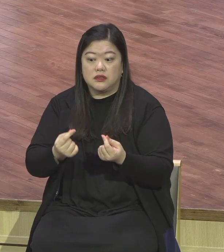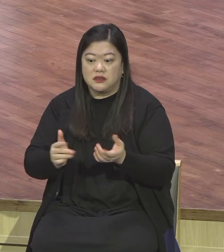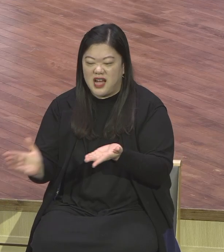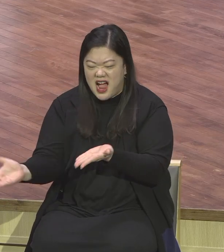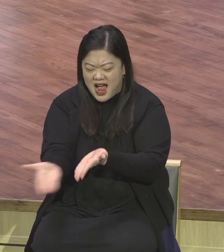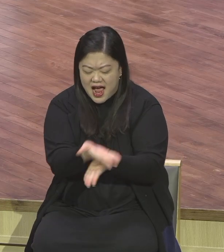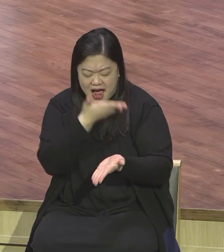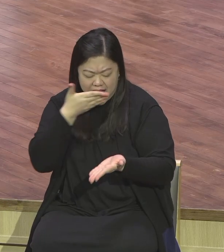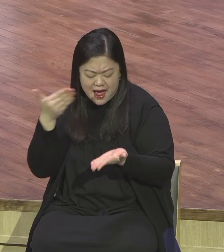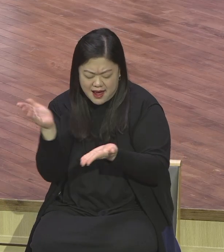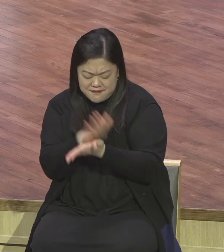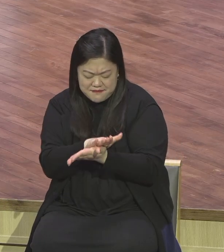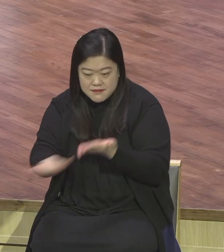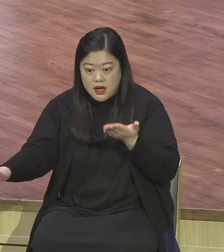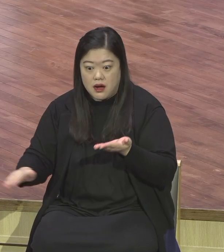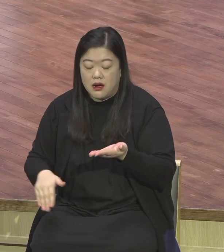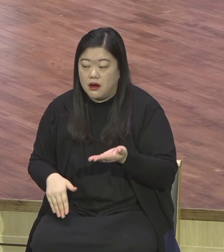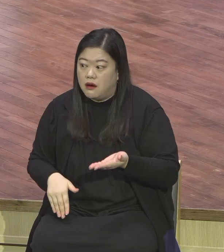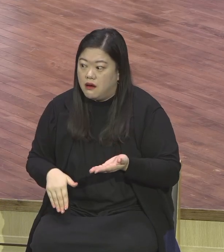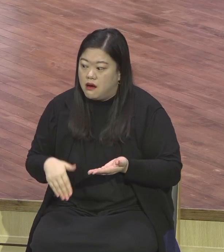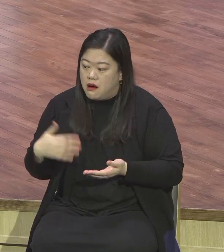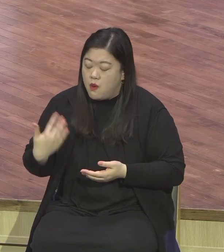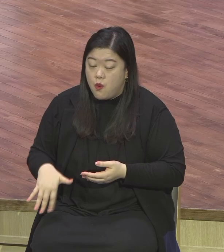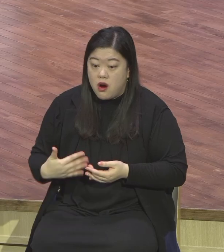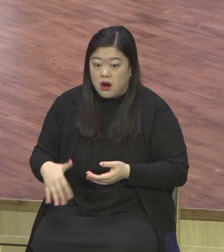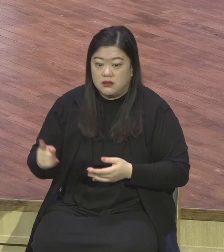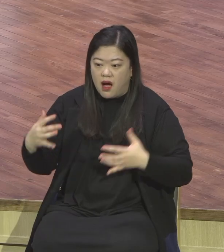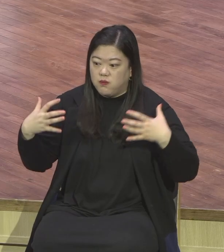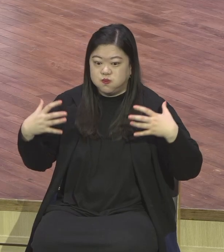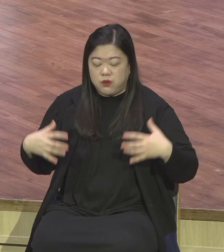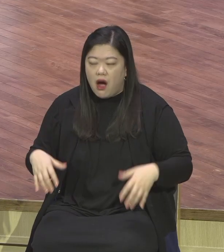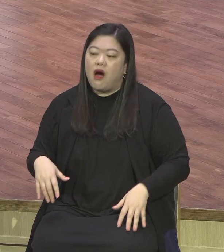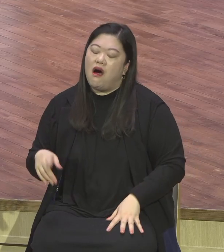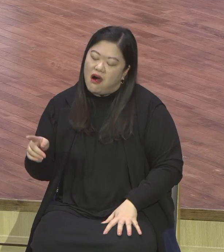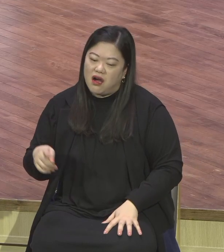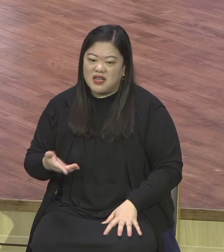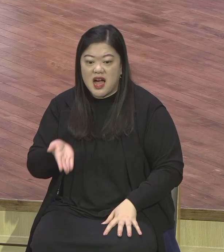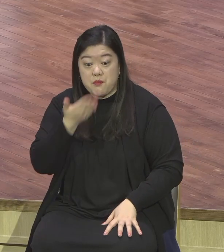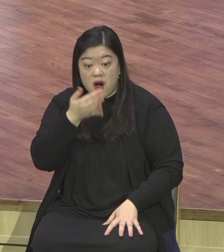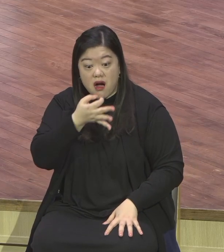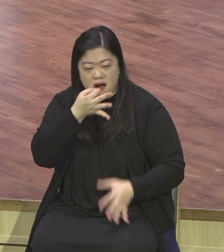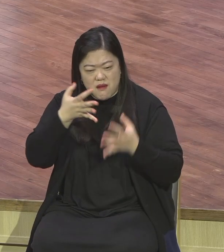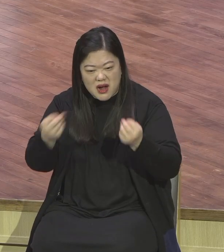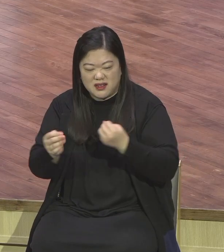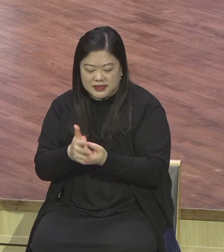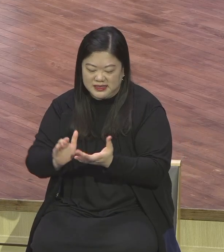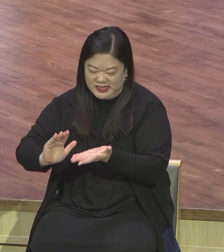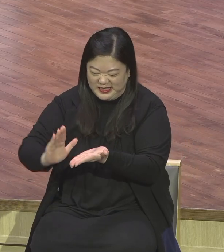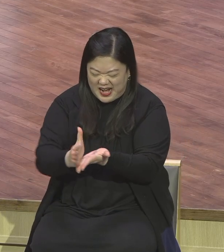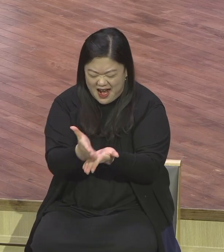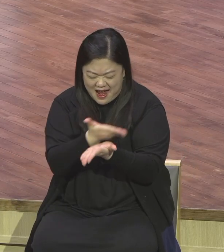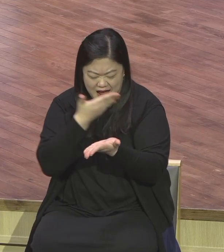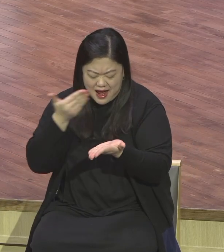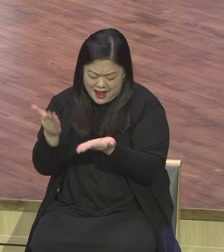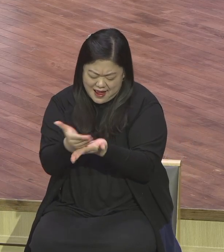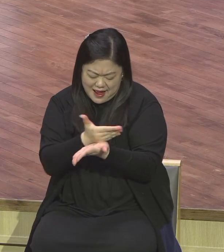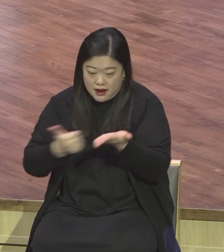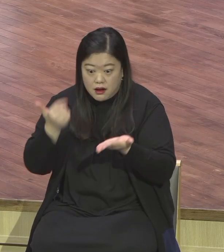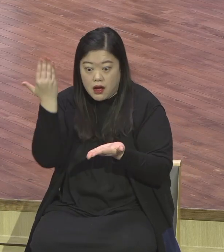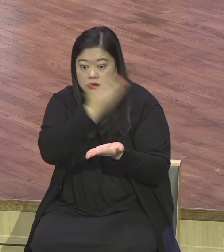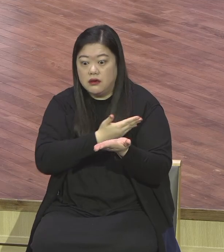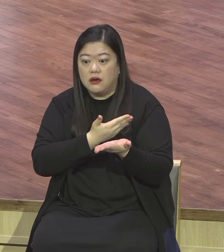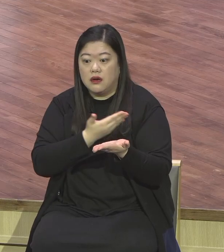다 막 먼저 쓸어버려요 그냥 먹는 거에 대한 욕심이 하도 많아가지고 그러니까 이게 막